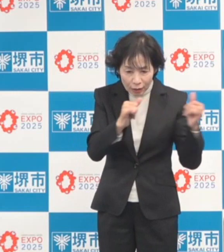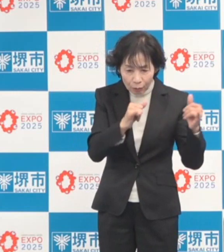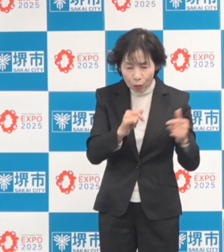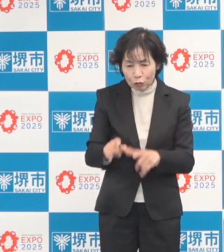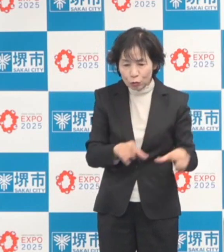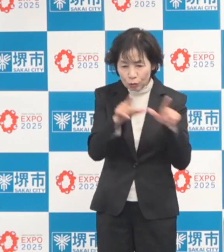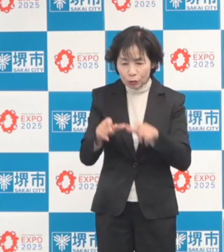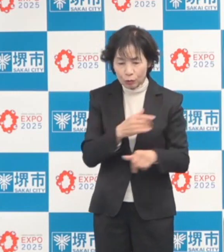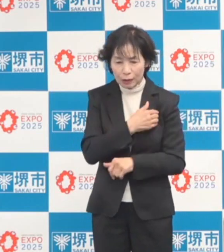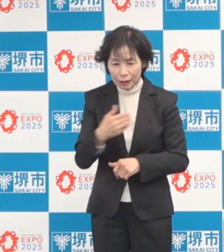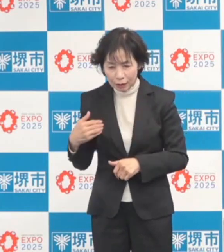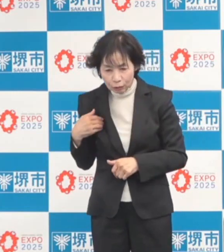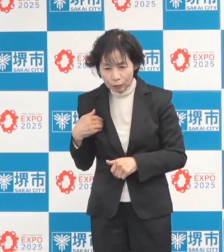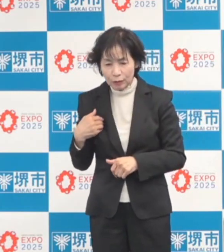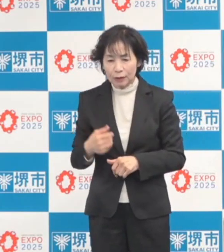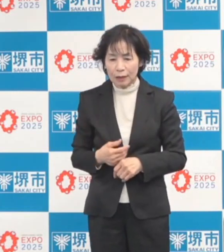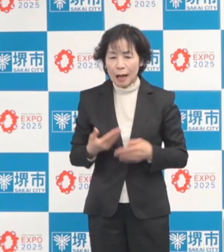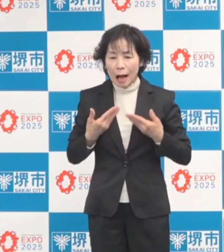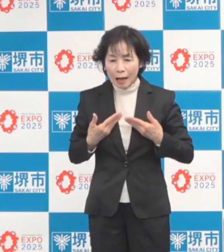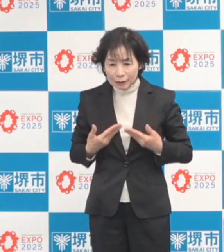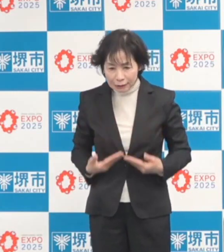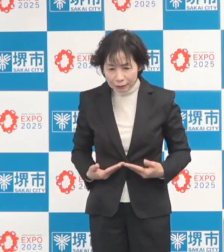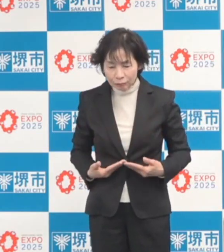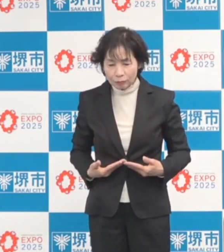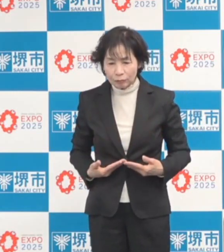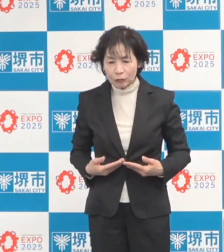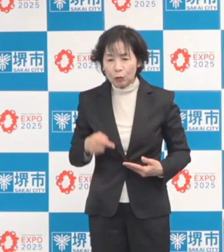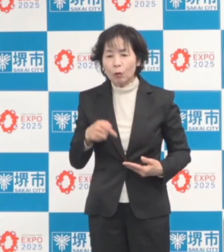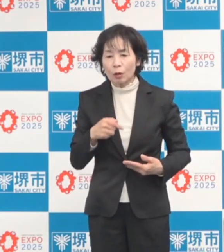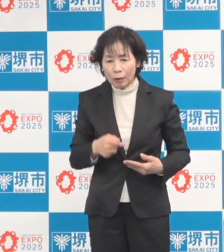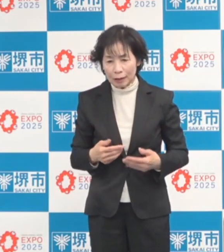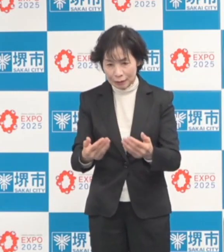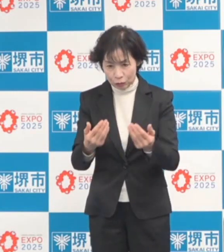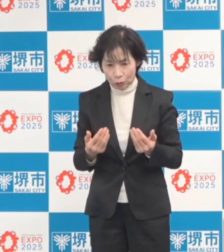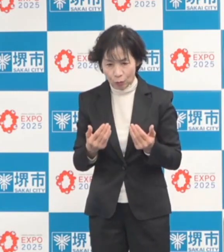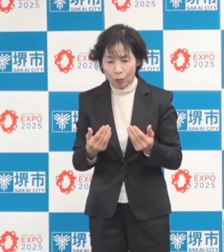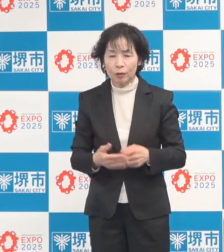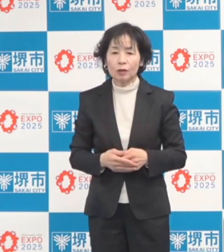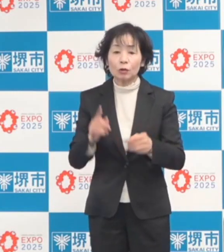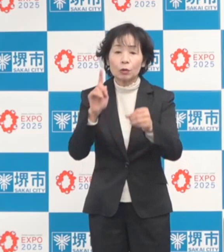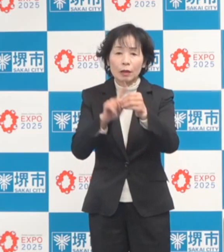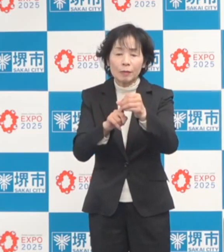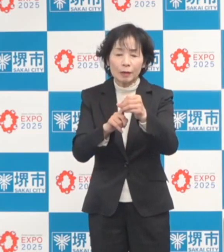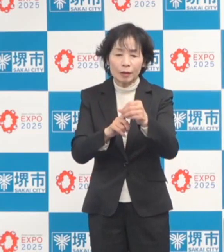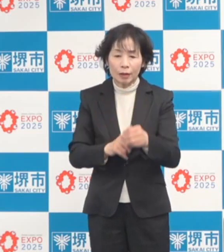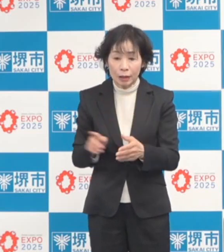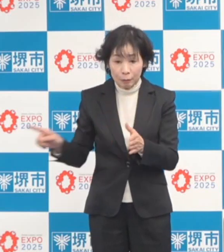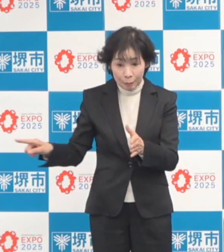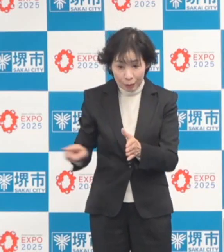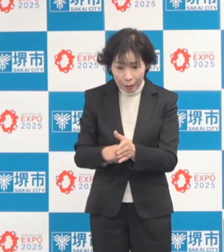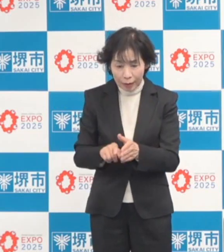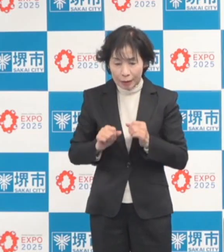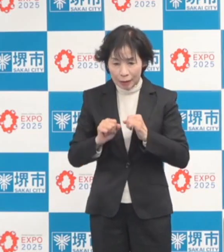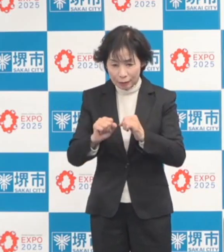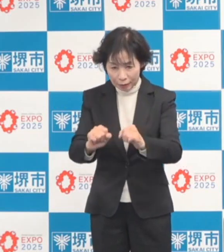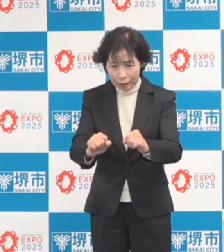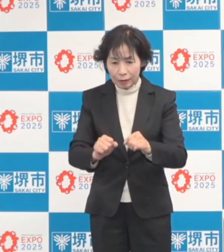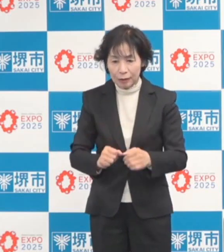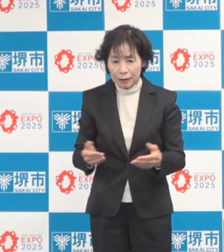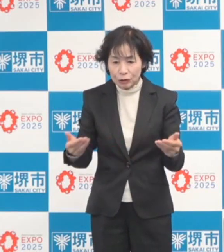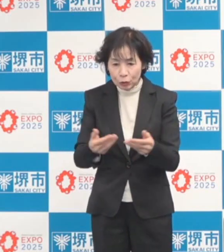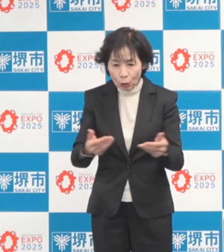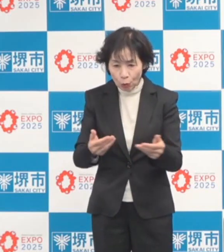ごしていただくためにはやはり安心ということが欠かせません。そのためにこれまで行ってきた事